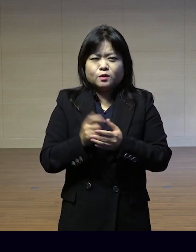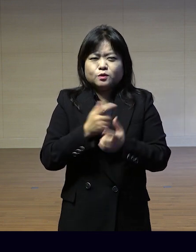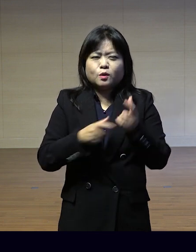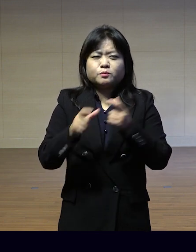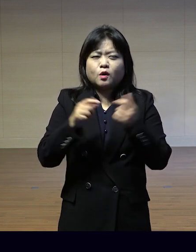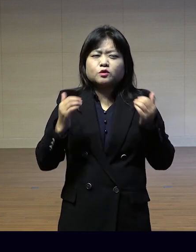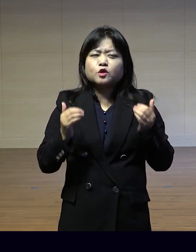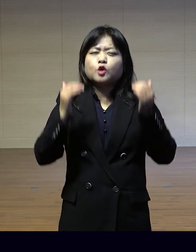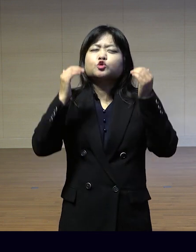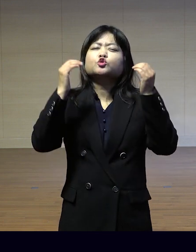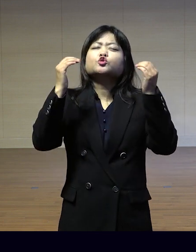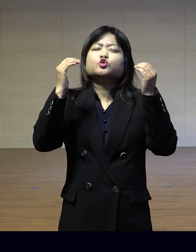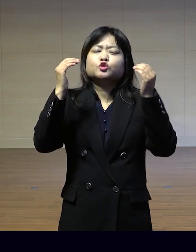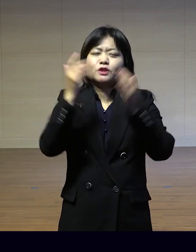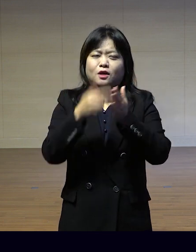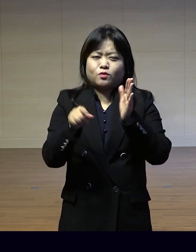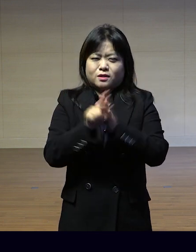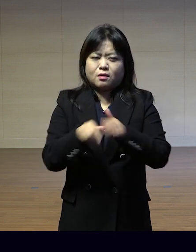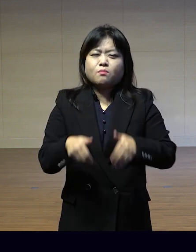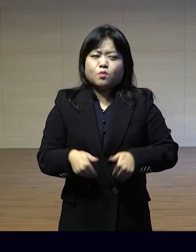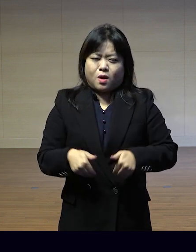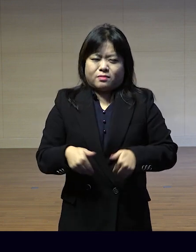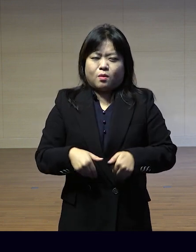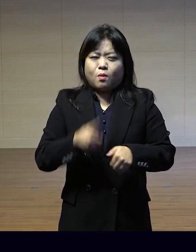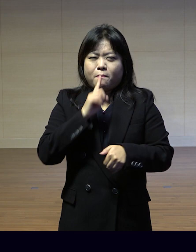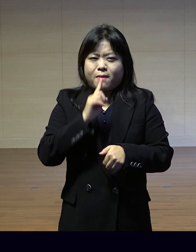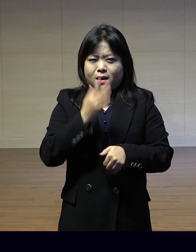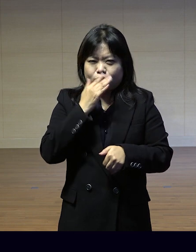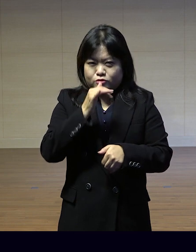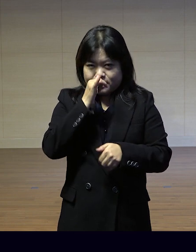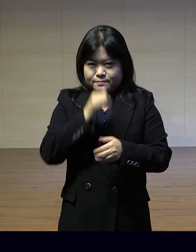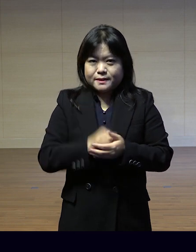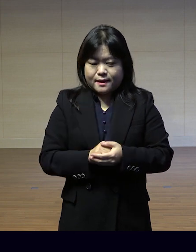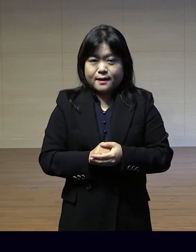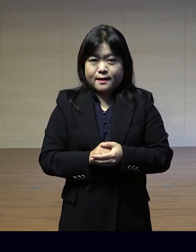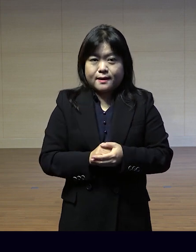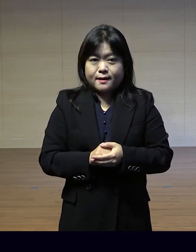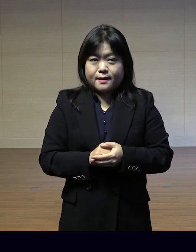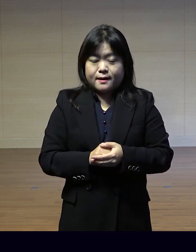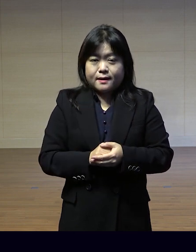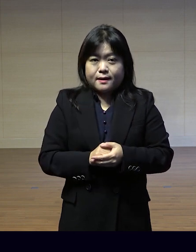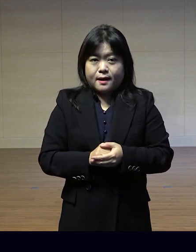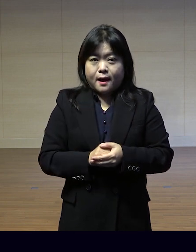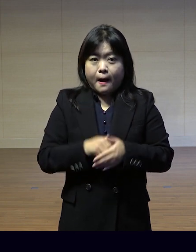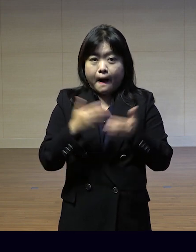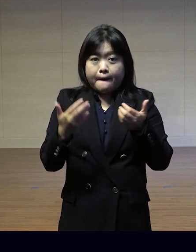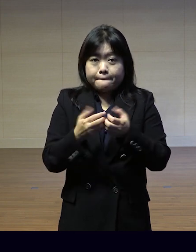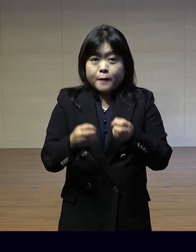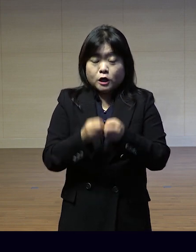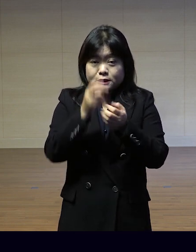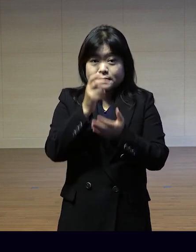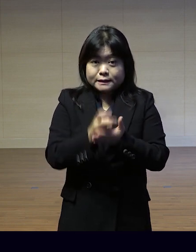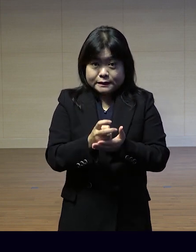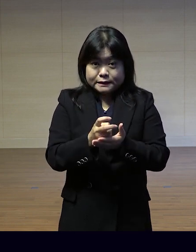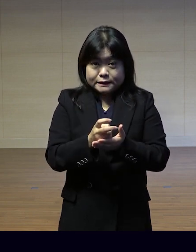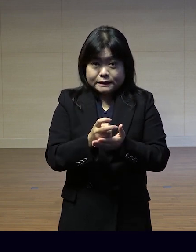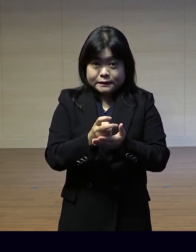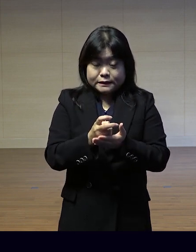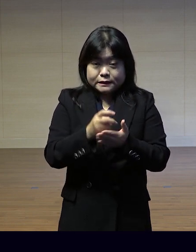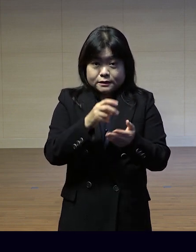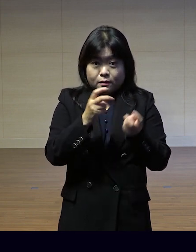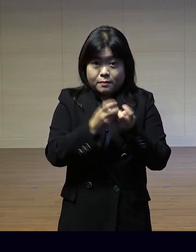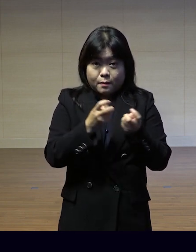온전한 성숙한 단계에 가기 위해서 필요하다고 말할 수 있습니다. 그러니까 이 변증적 방법하고 칼포퍼의